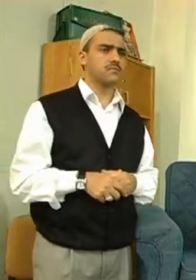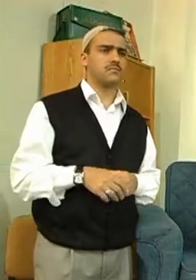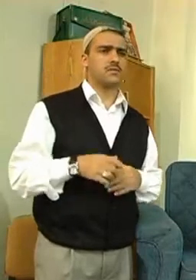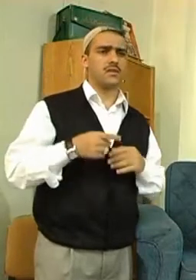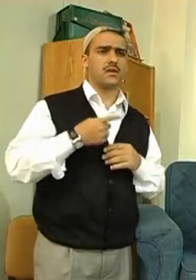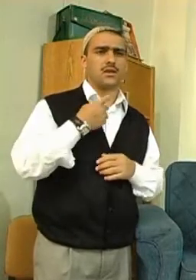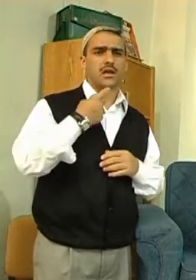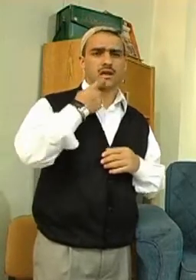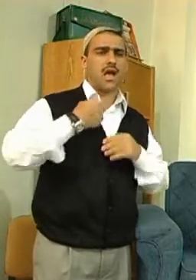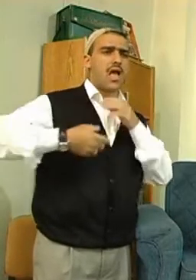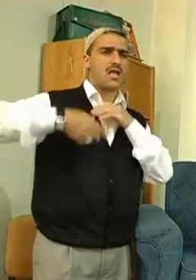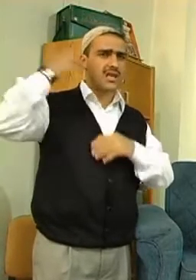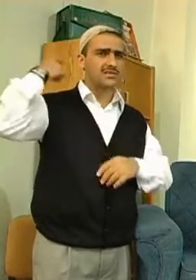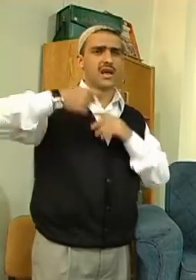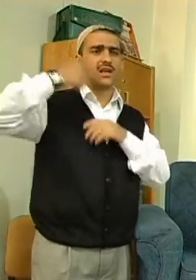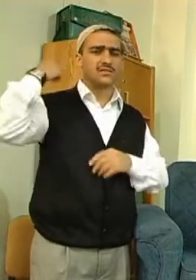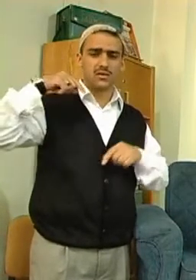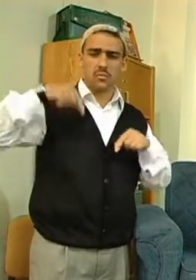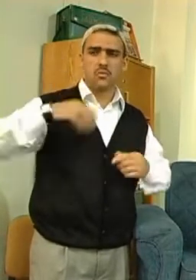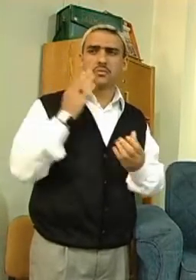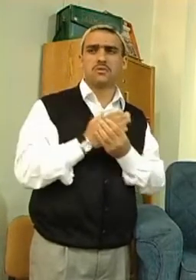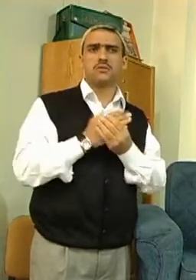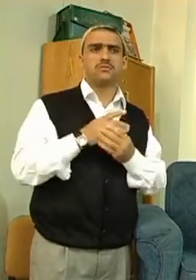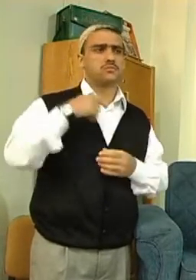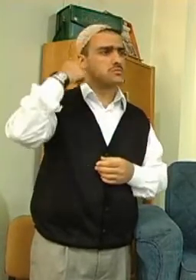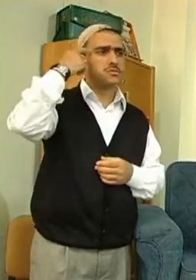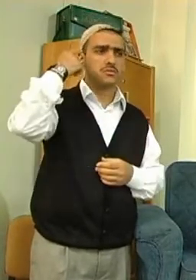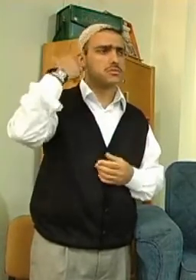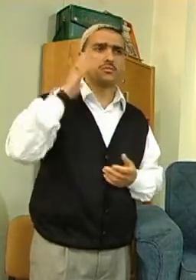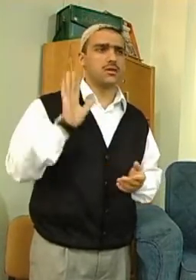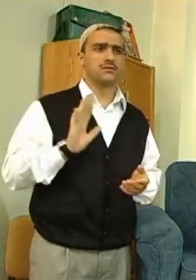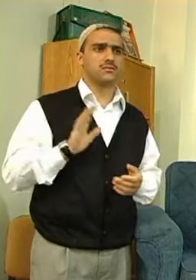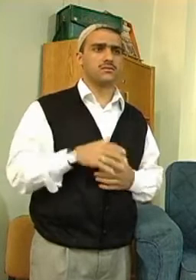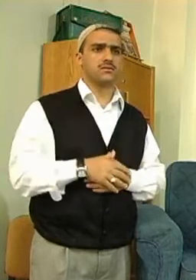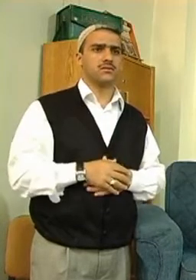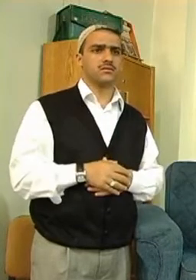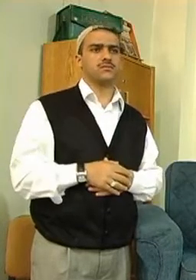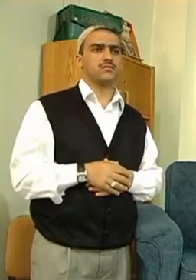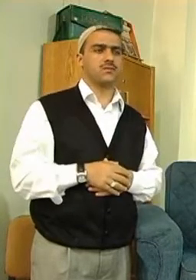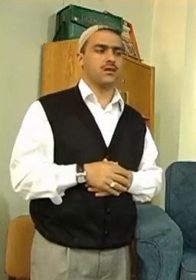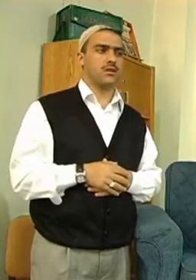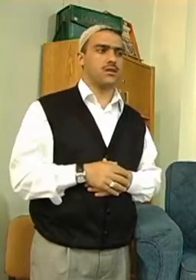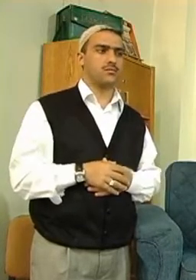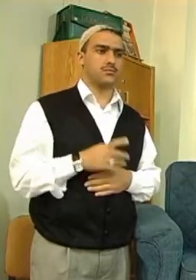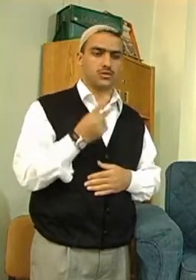önce böyle bir dersi hayal edemezdik. Az önce, birkaç gün önce de kardeşlerimiz